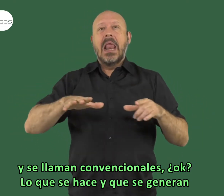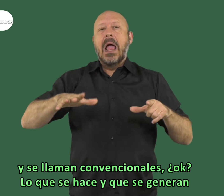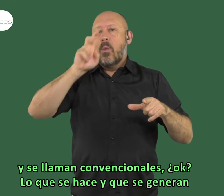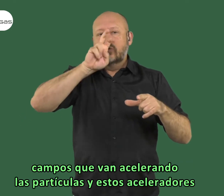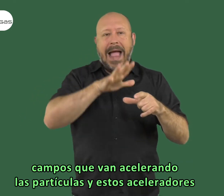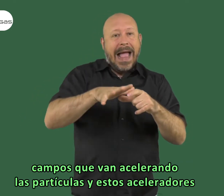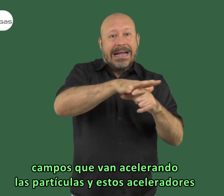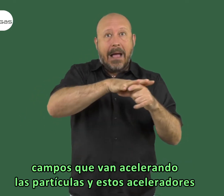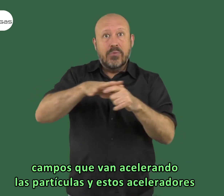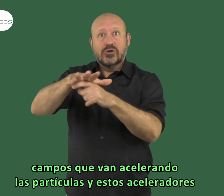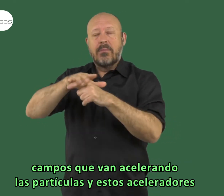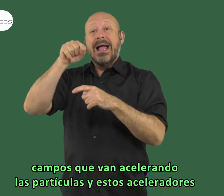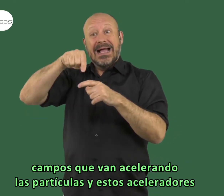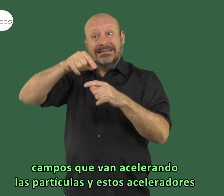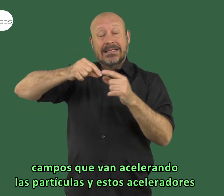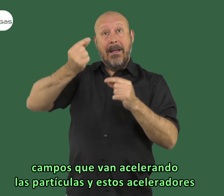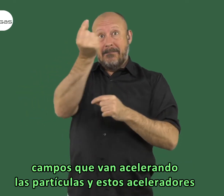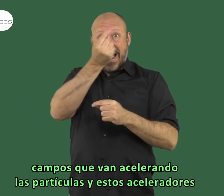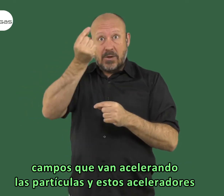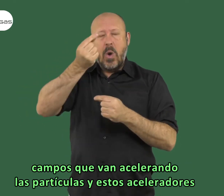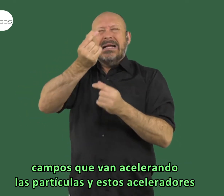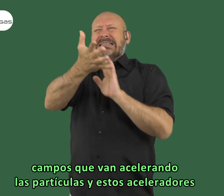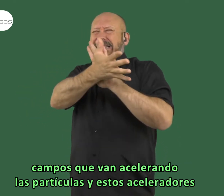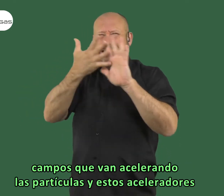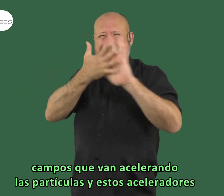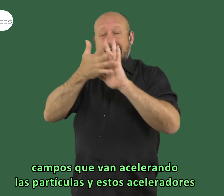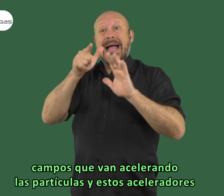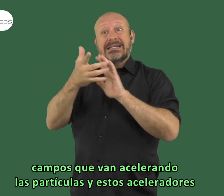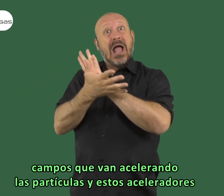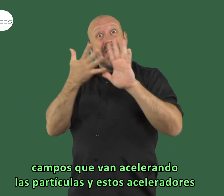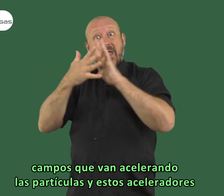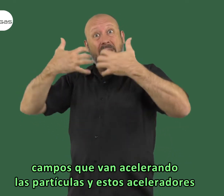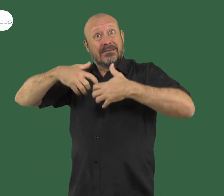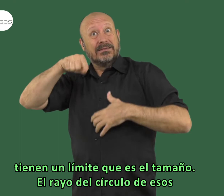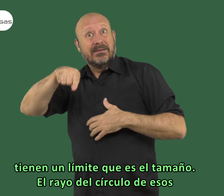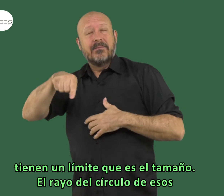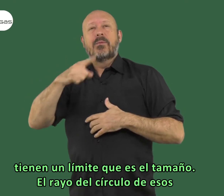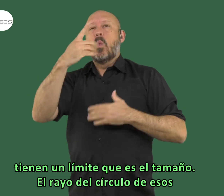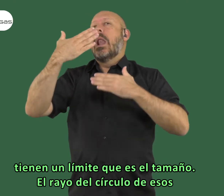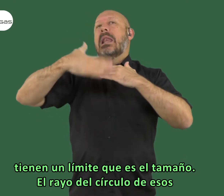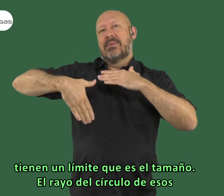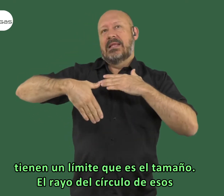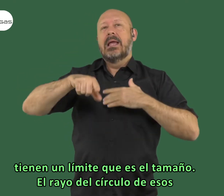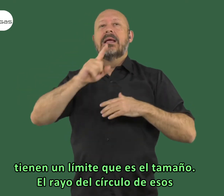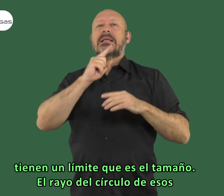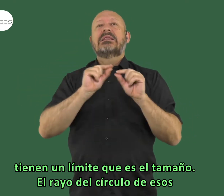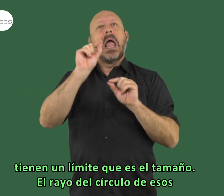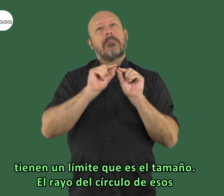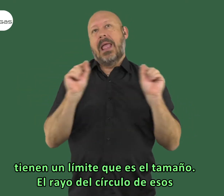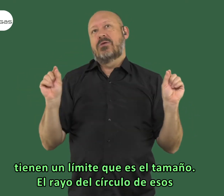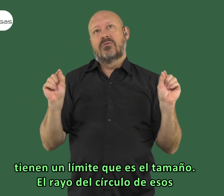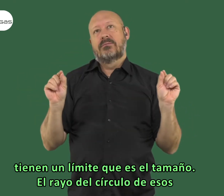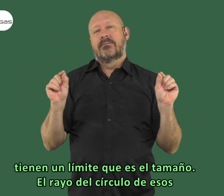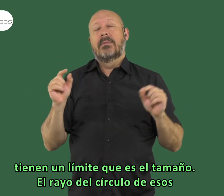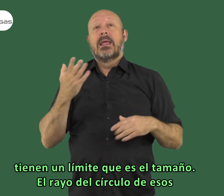se generan campos que van acelerando las partículas y estos aceleradores tienen un límite que